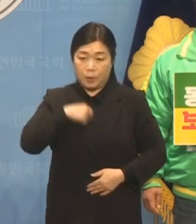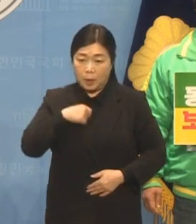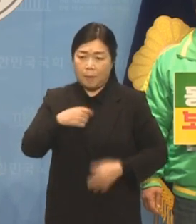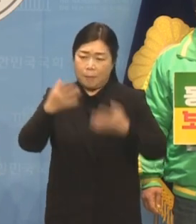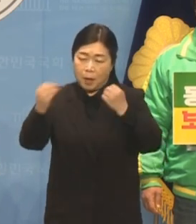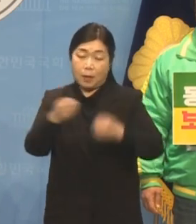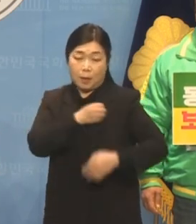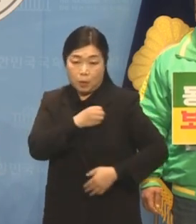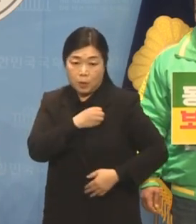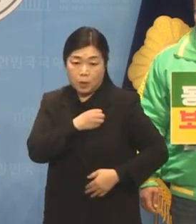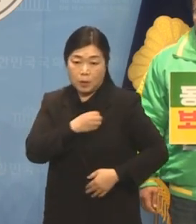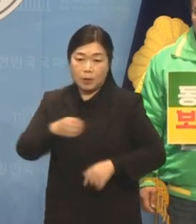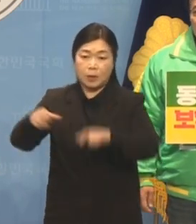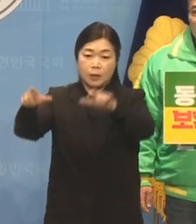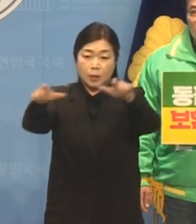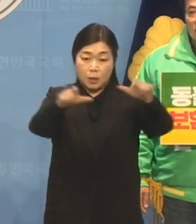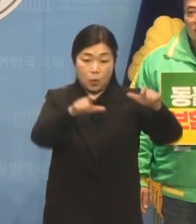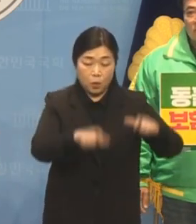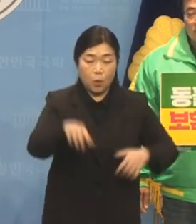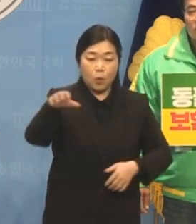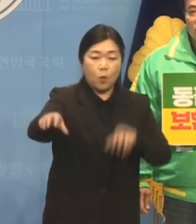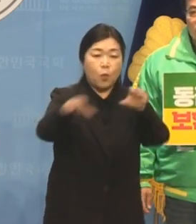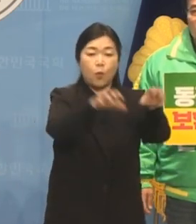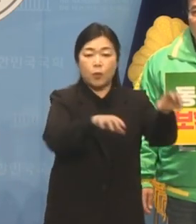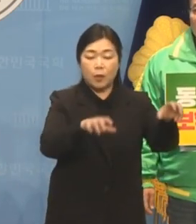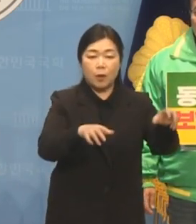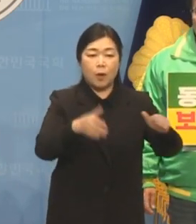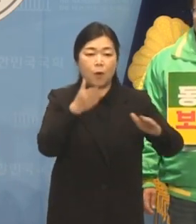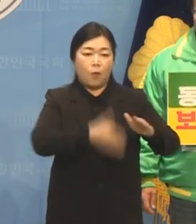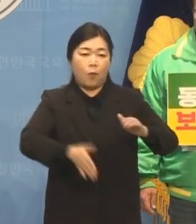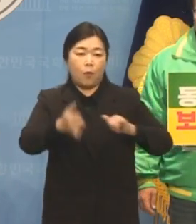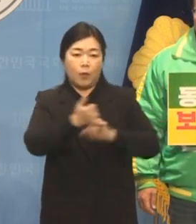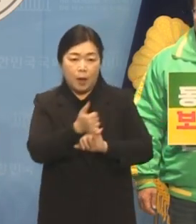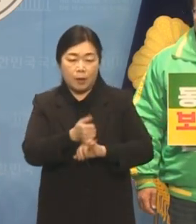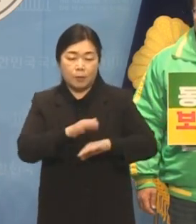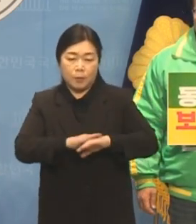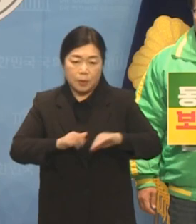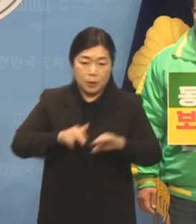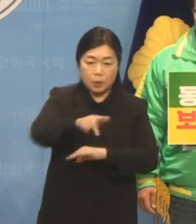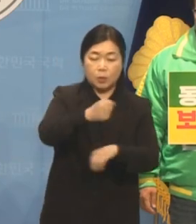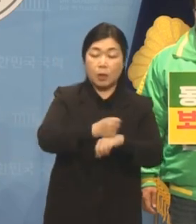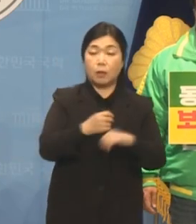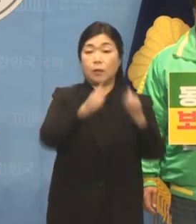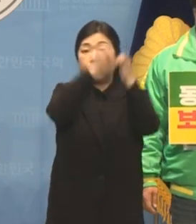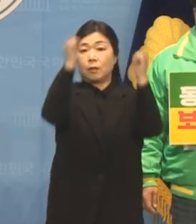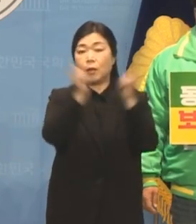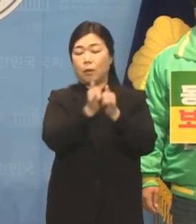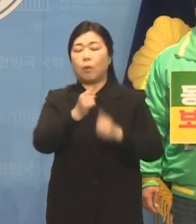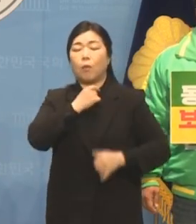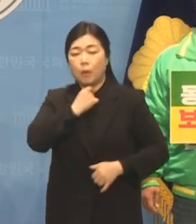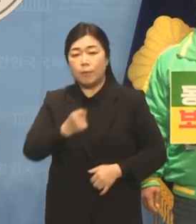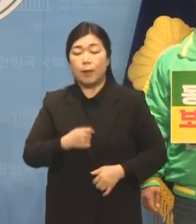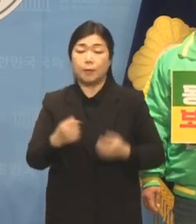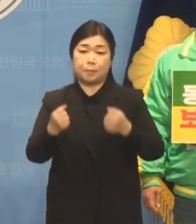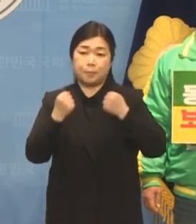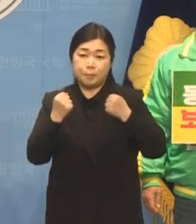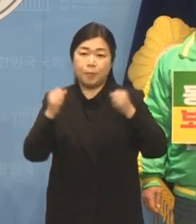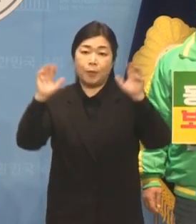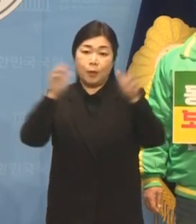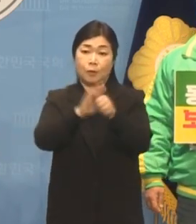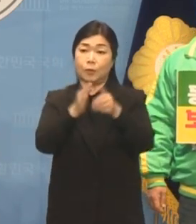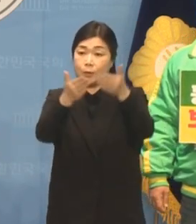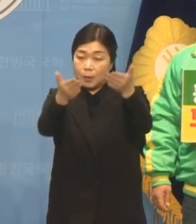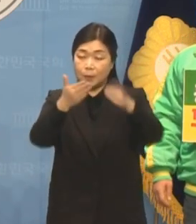당원들이 지역 곳곳에서 이 공약을 또 실천하는 그런 사회를 한번 꿈꿔봅니다. 힘내시고